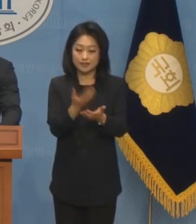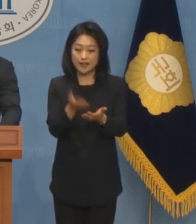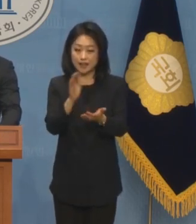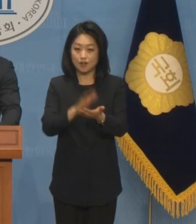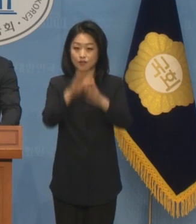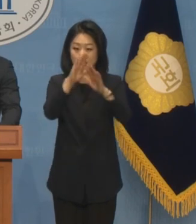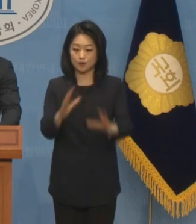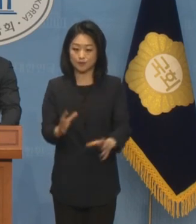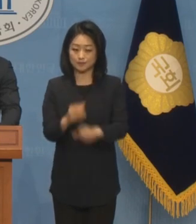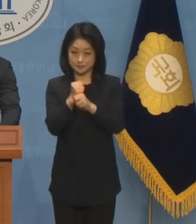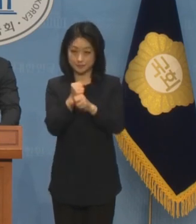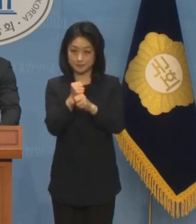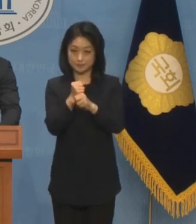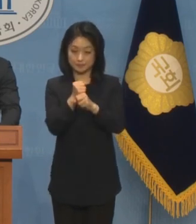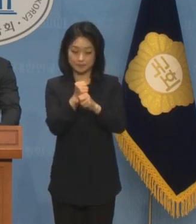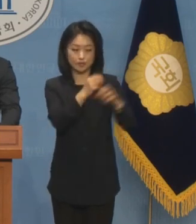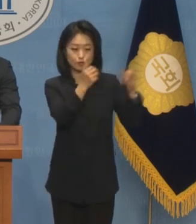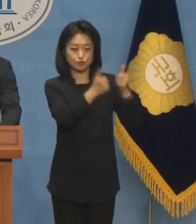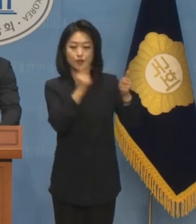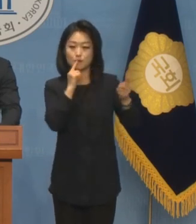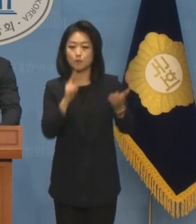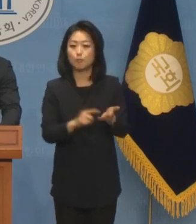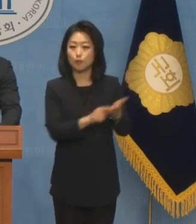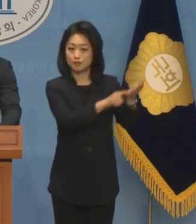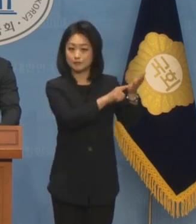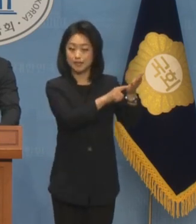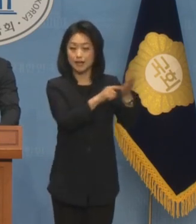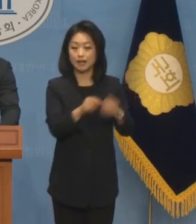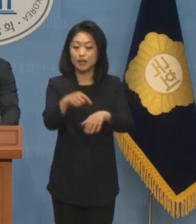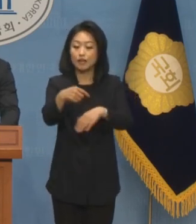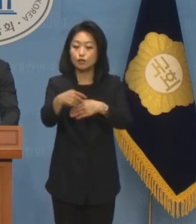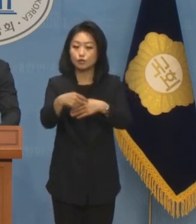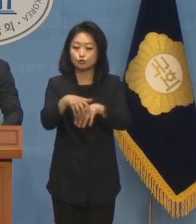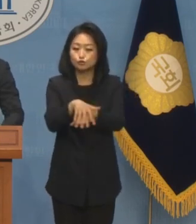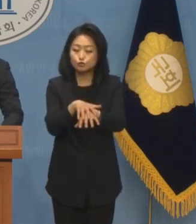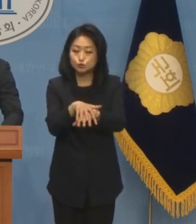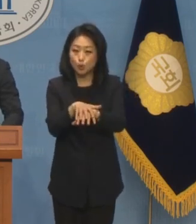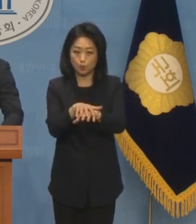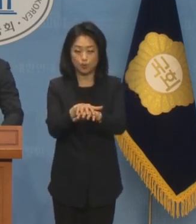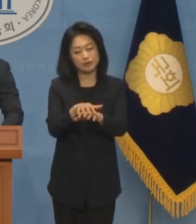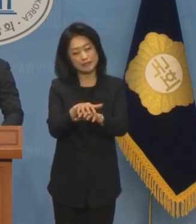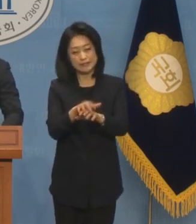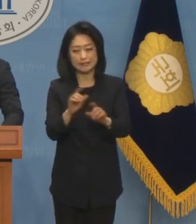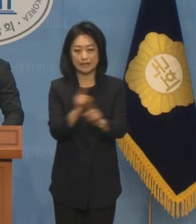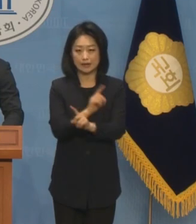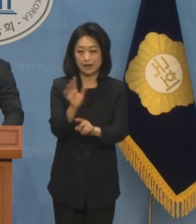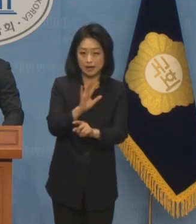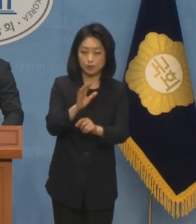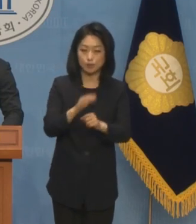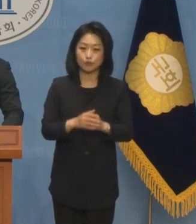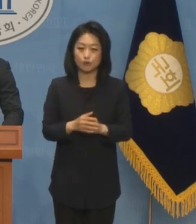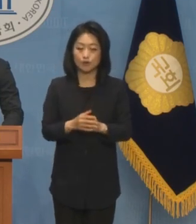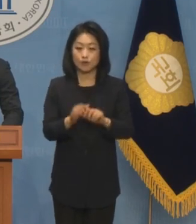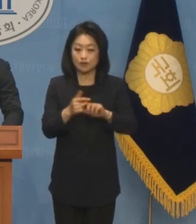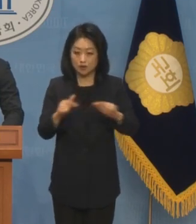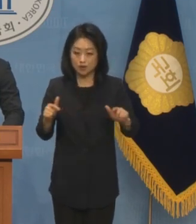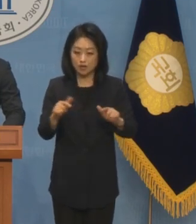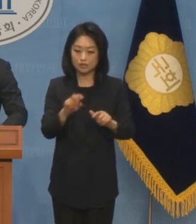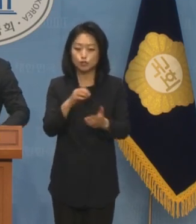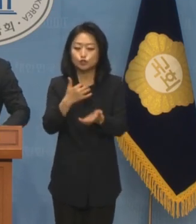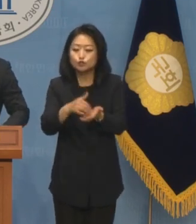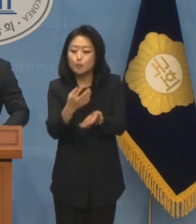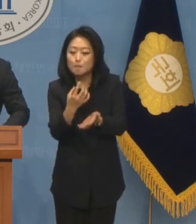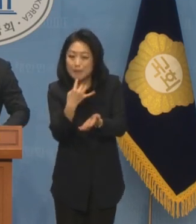보고했습니다 연금의 구조개혁에 대한 논의보다는 보험 요율과 대체율 수급 개시 연령 상향 등 모수